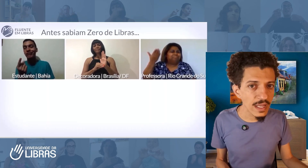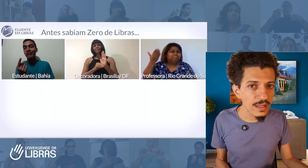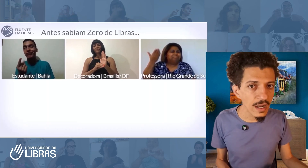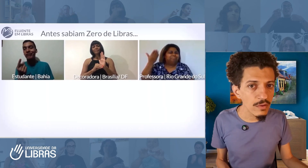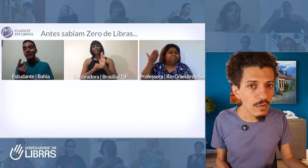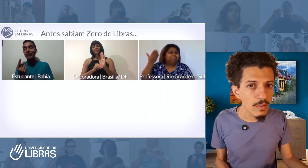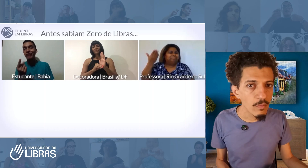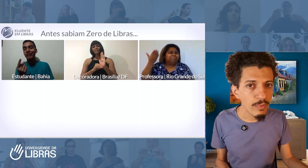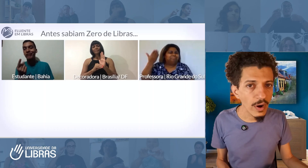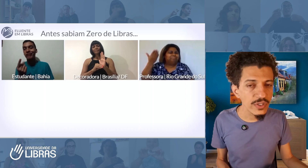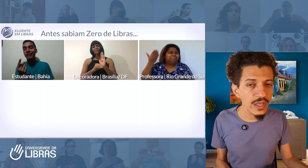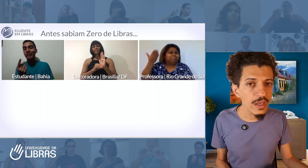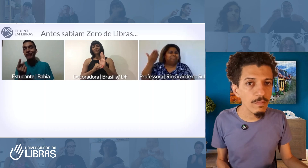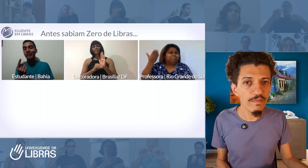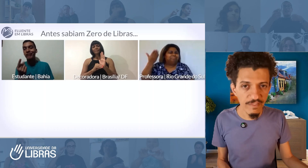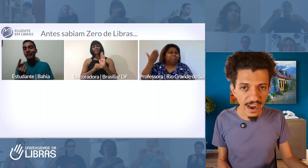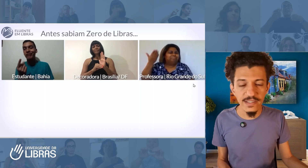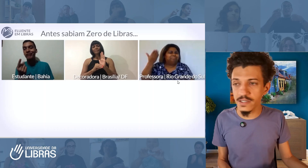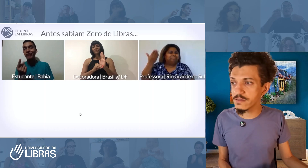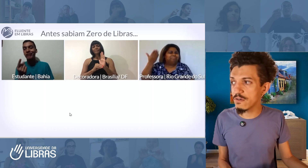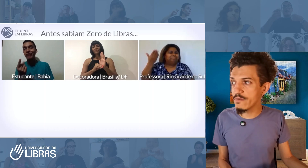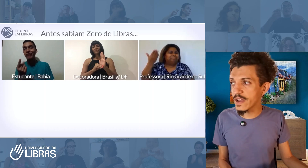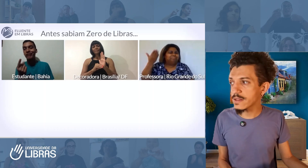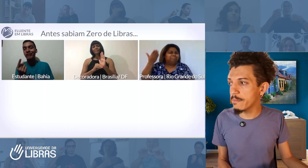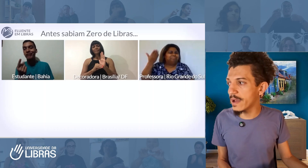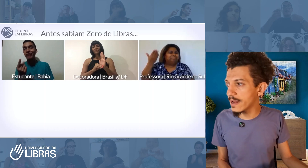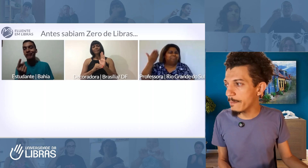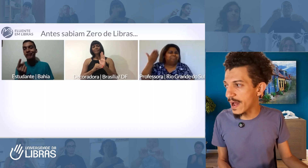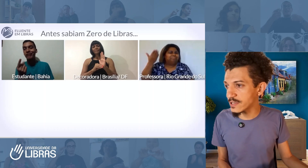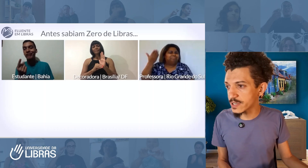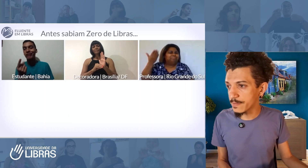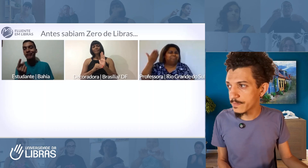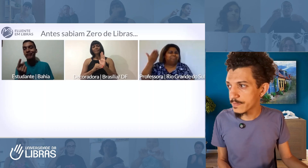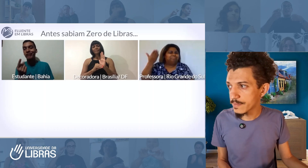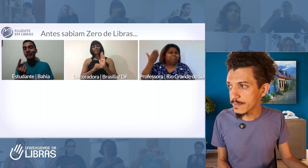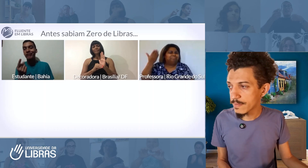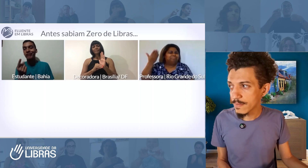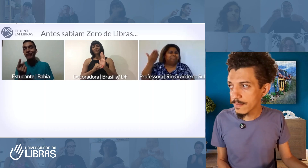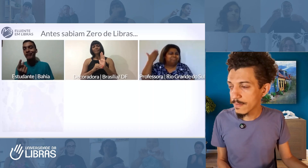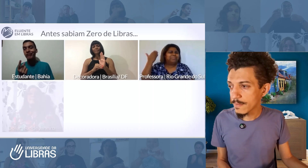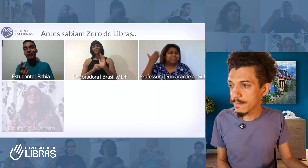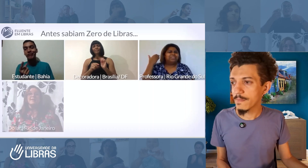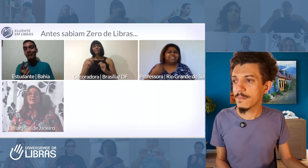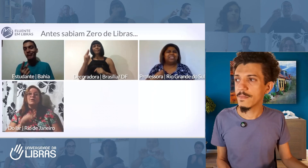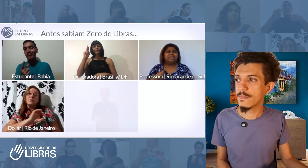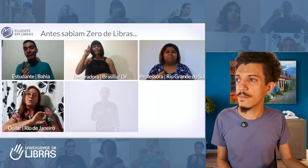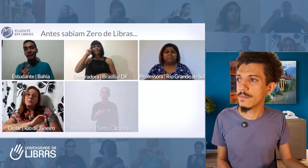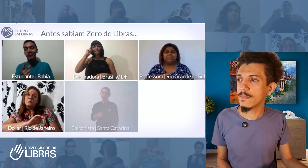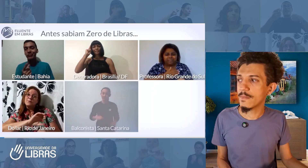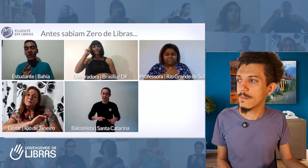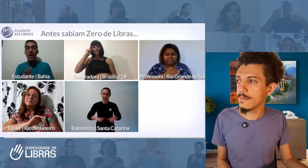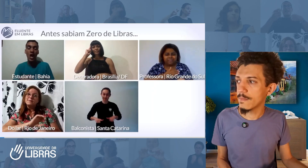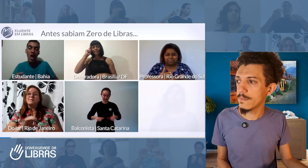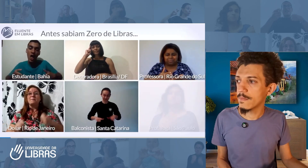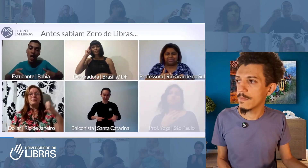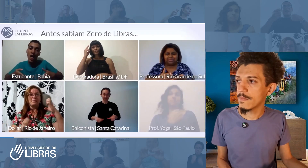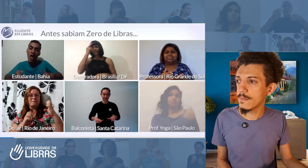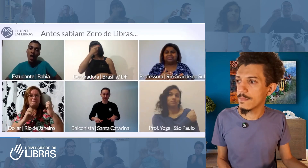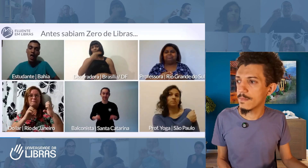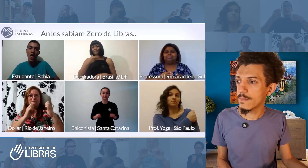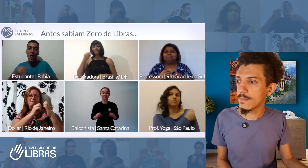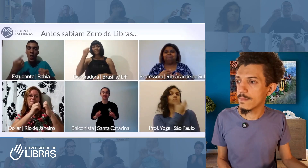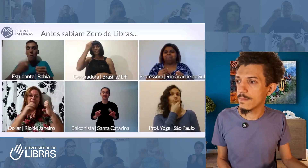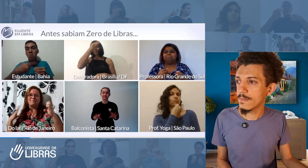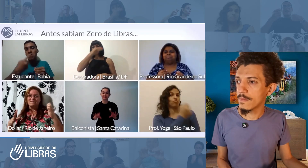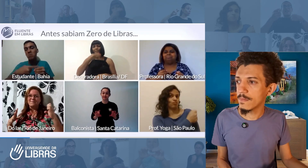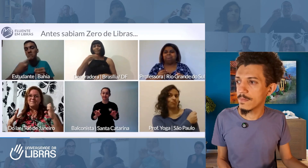anos tentando, pode e vai se desenvolver também na prática. Marisa, Marciele, a Bruna,